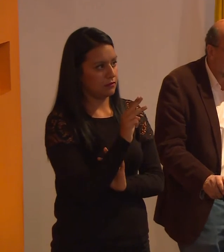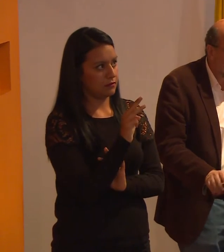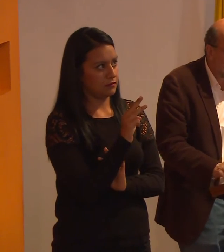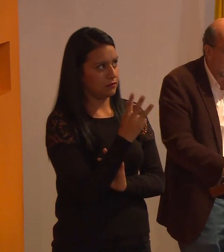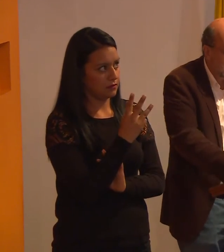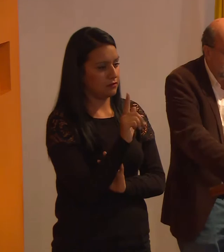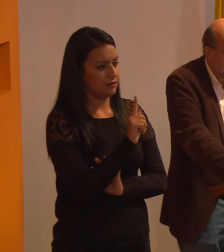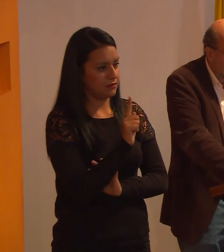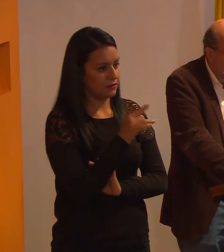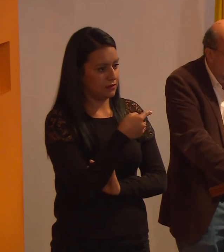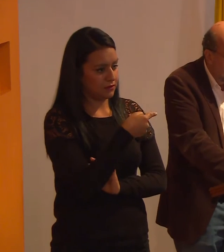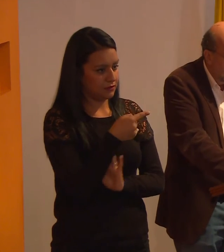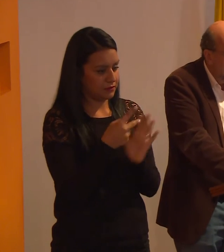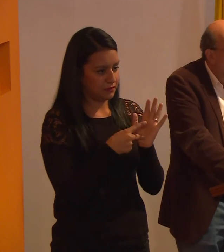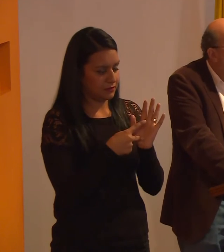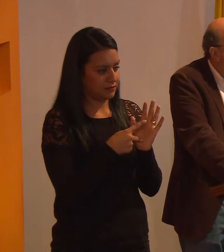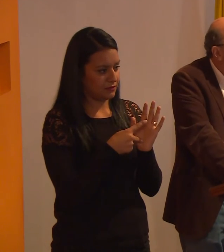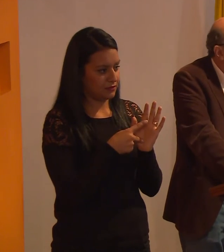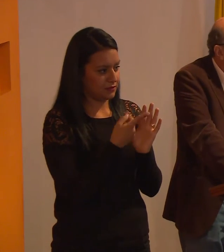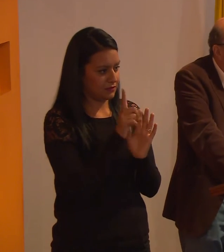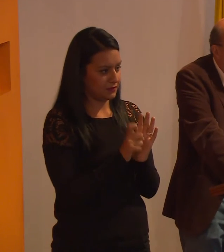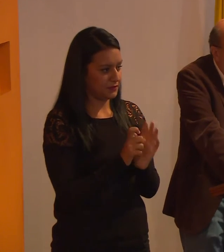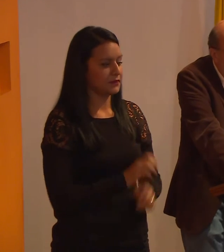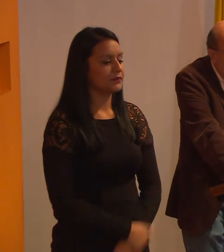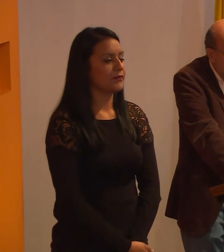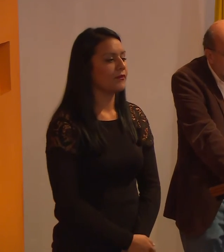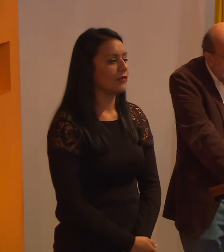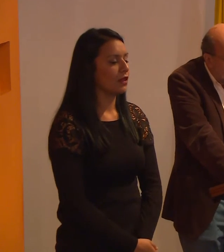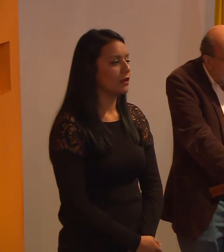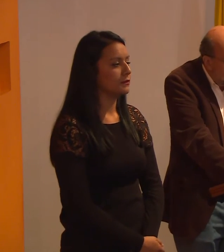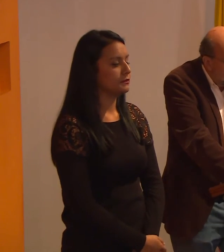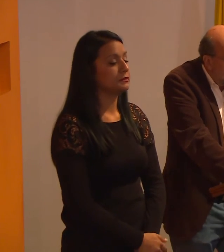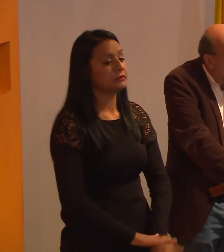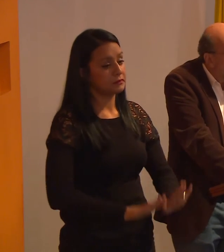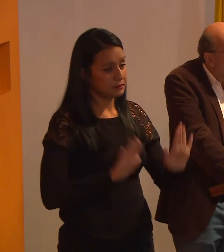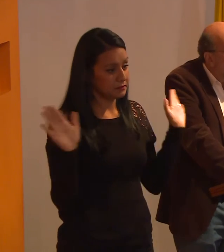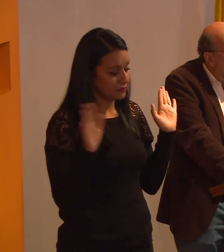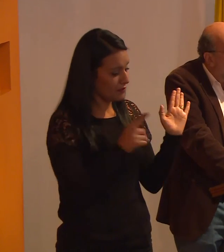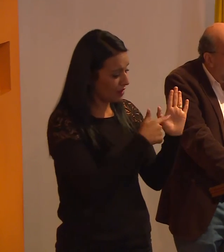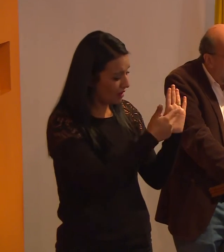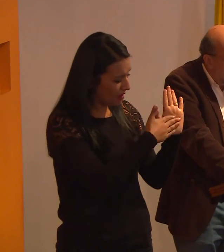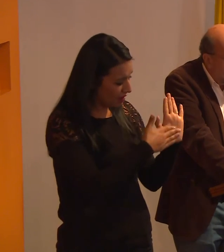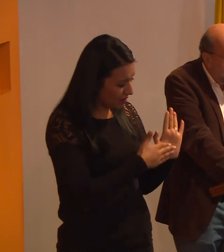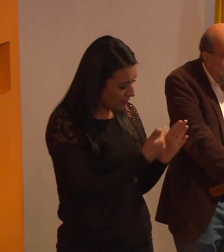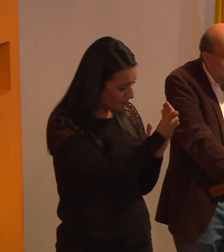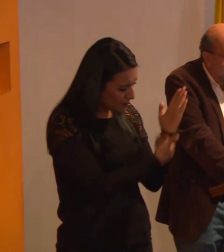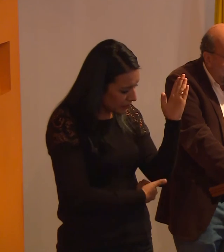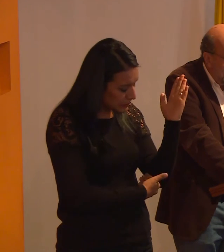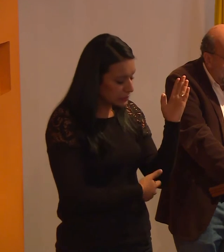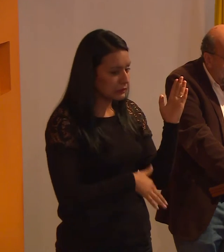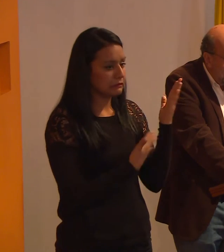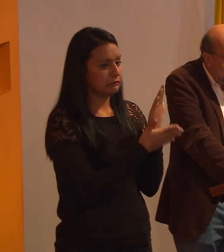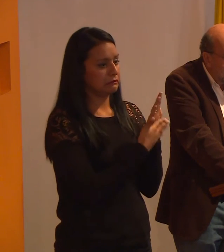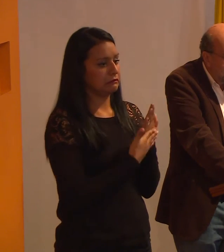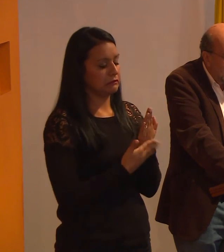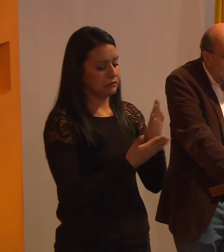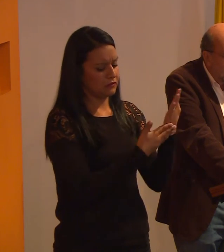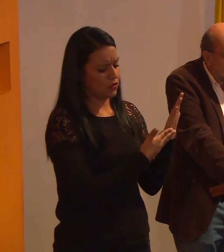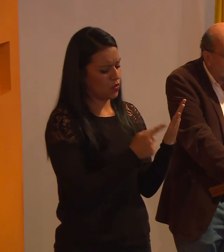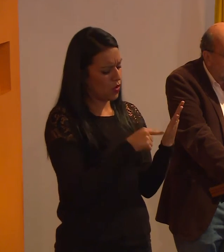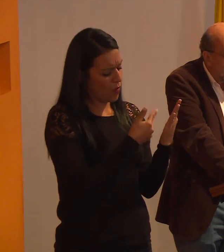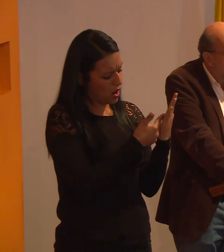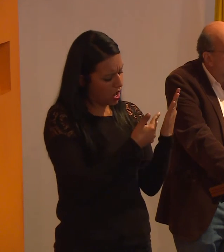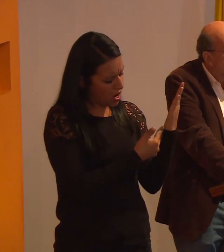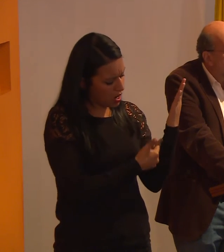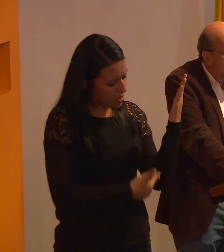de 2016. Desde luego, cabe recordar cuánto y de qué maneras